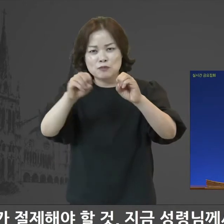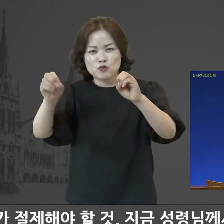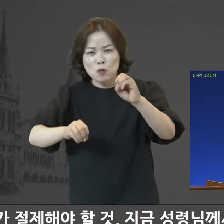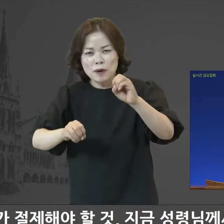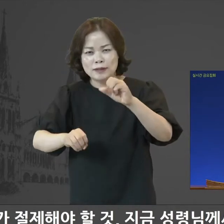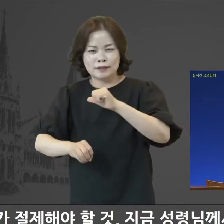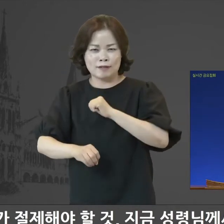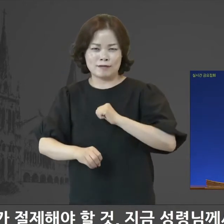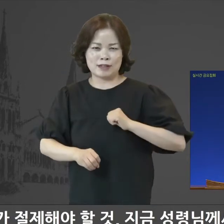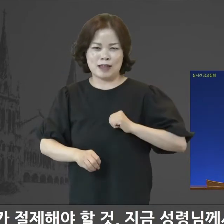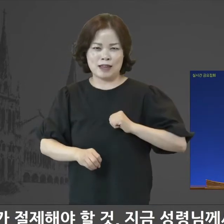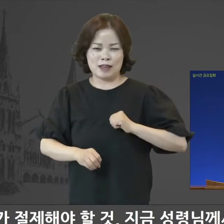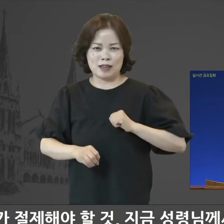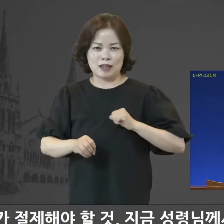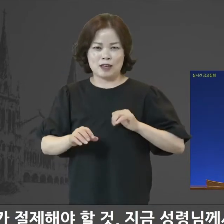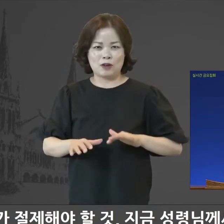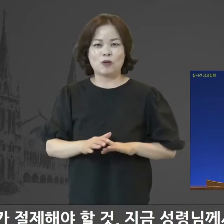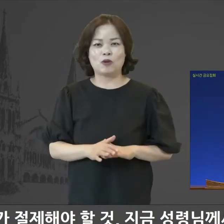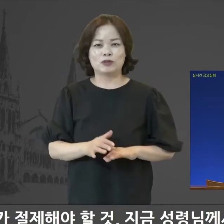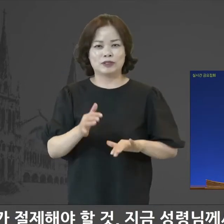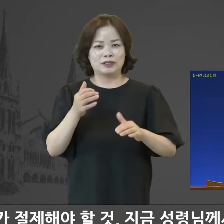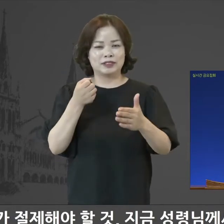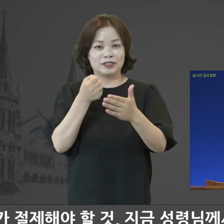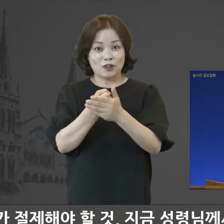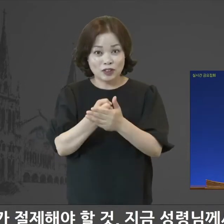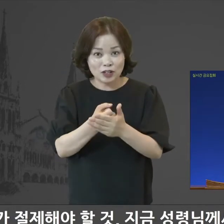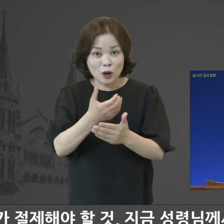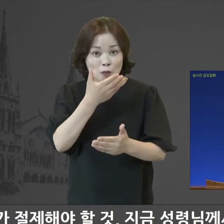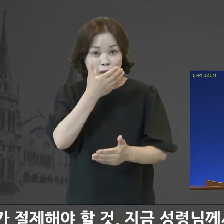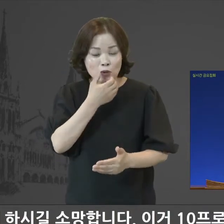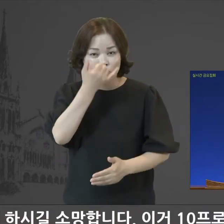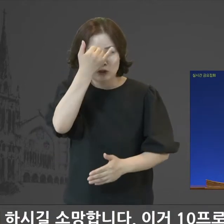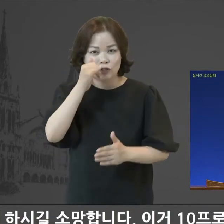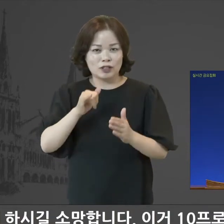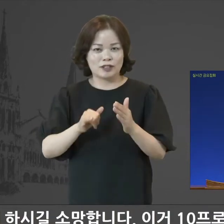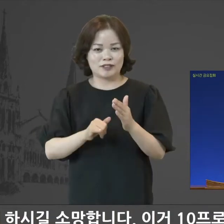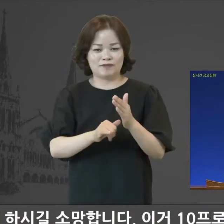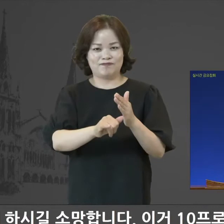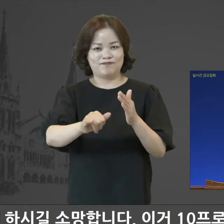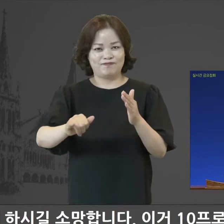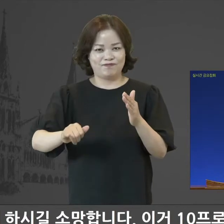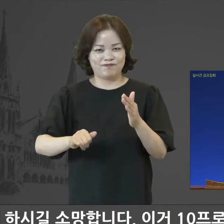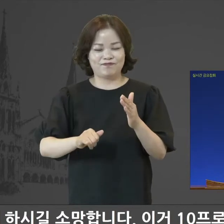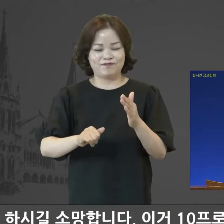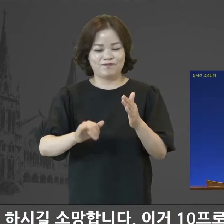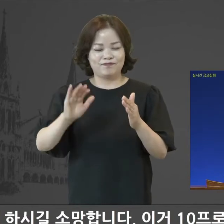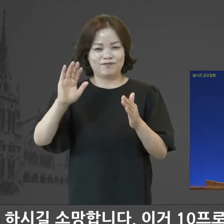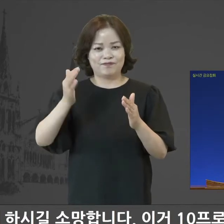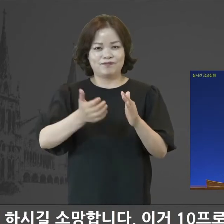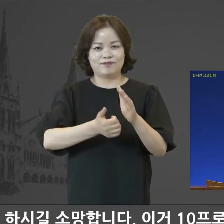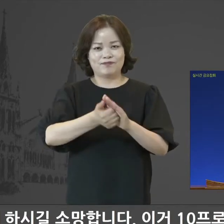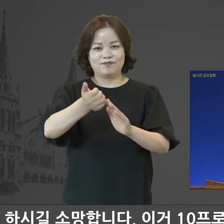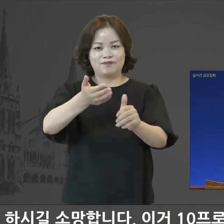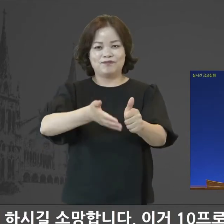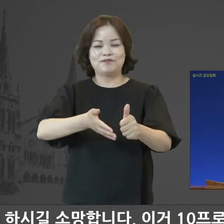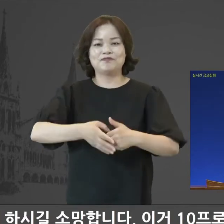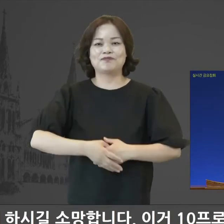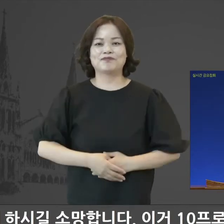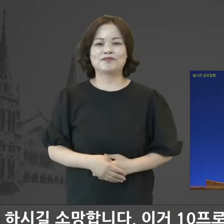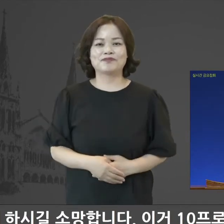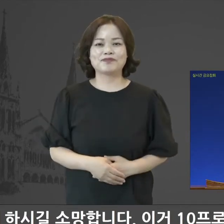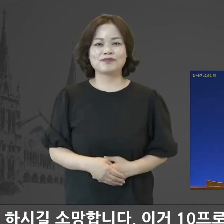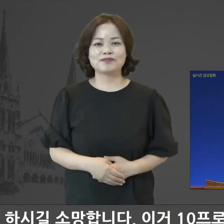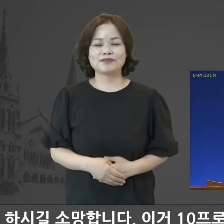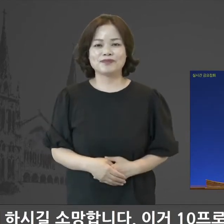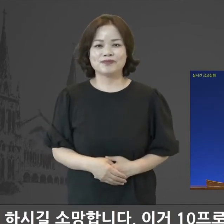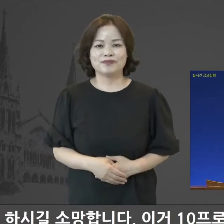절제해봐야지. 오늘 이렇게 결단하는 복된 충현의 가족들 되시기를 바랍니다.